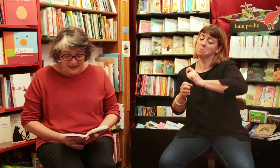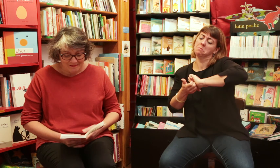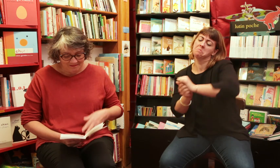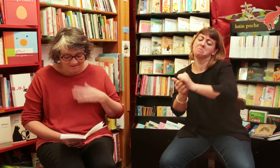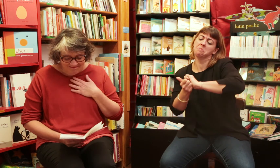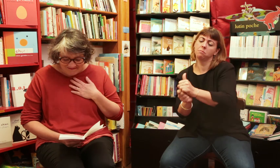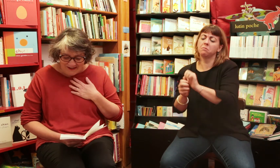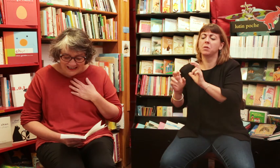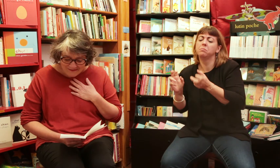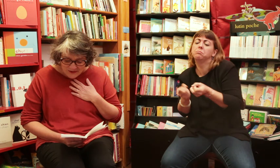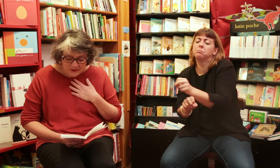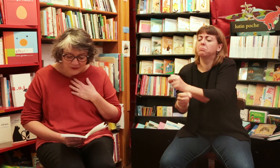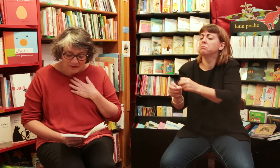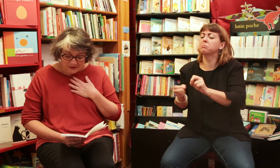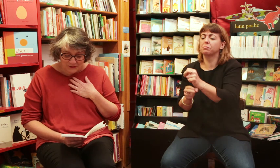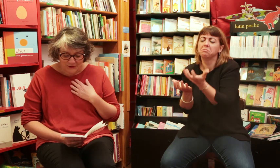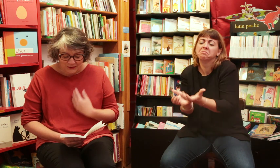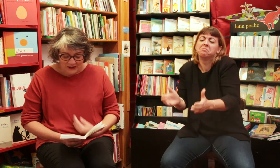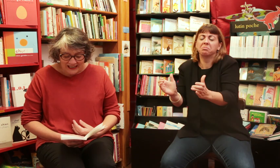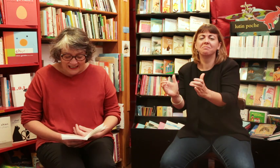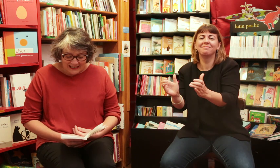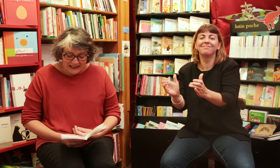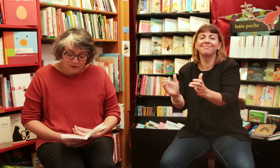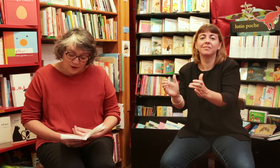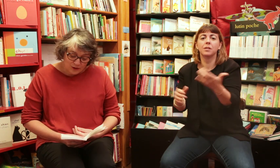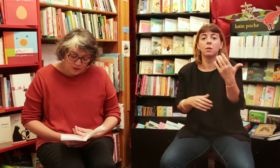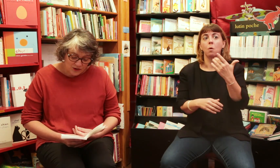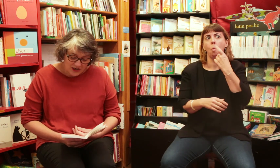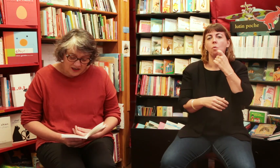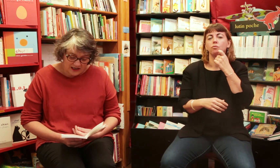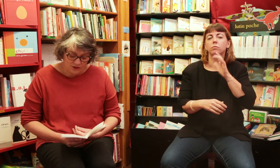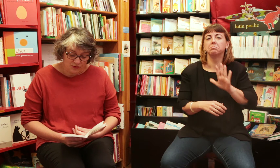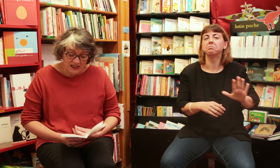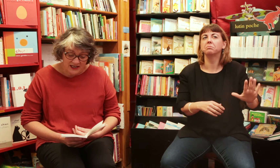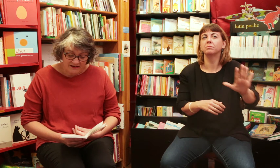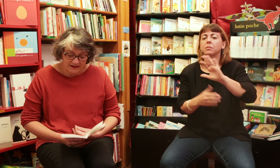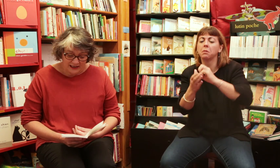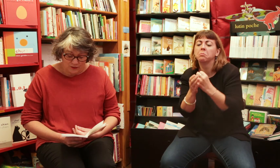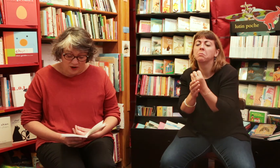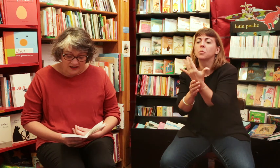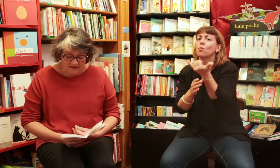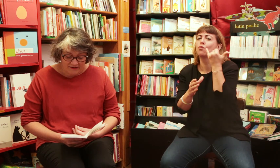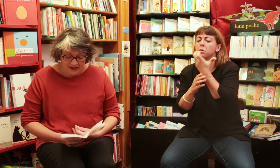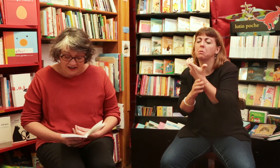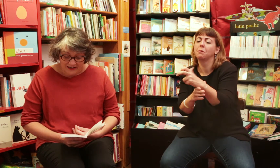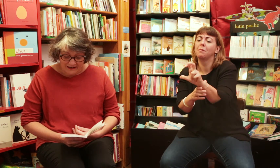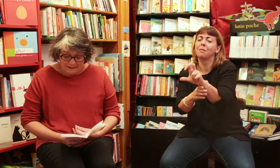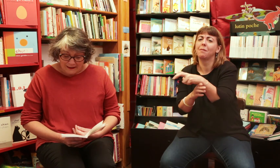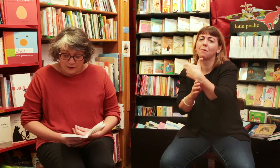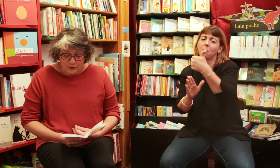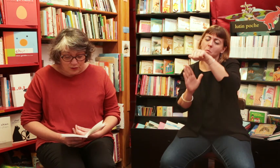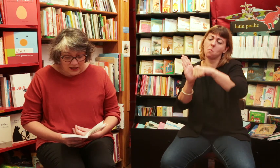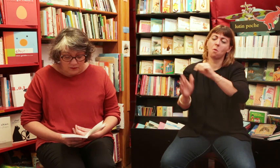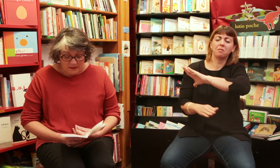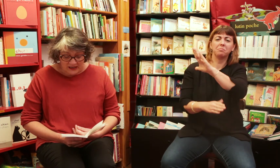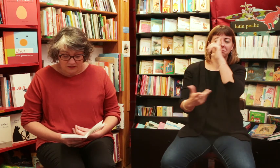de terre avec des morceaux perdus dedans, la couleur rouge, les jonquilles et le moi qui va avec,